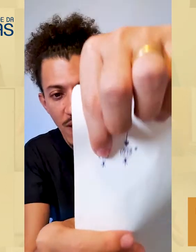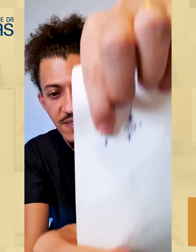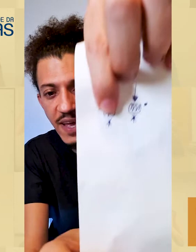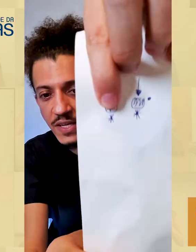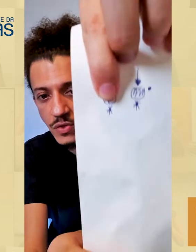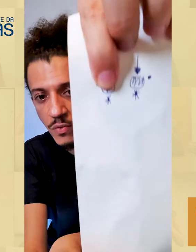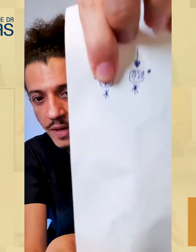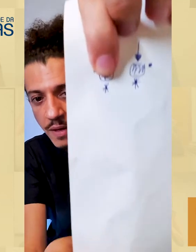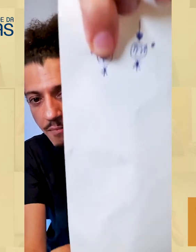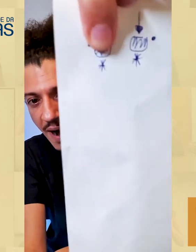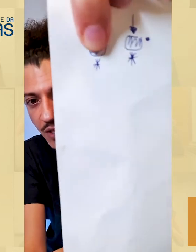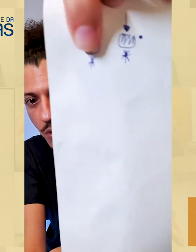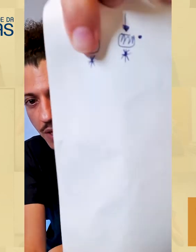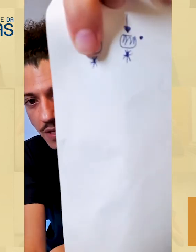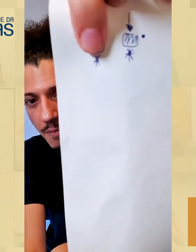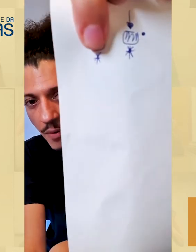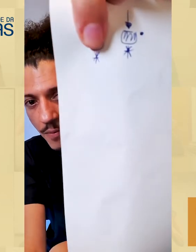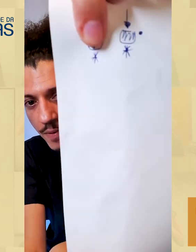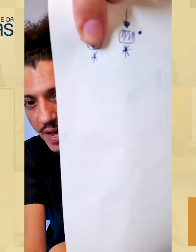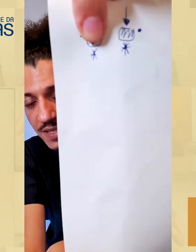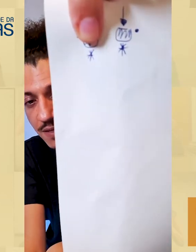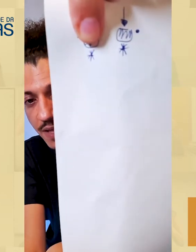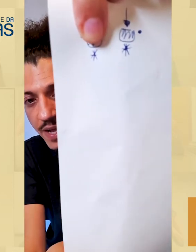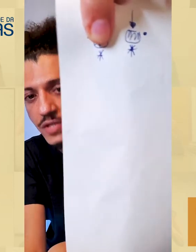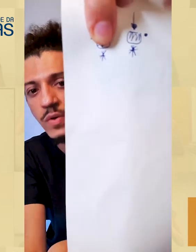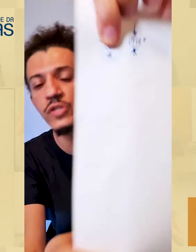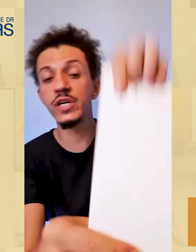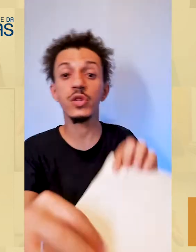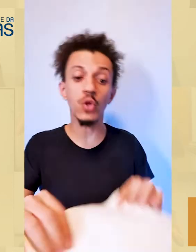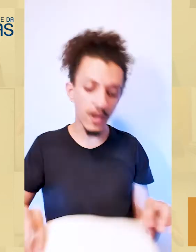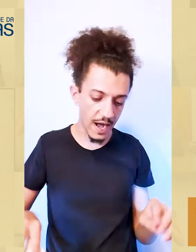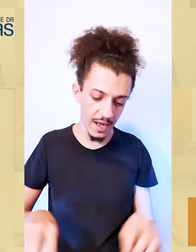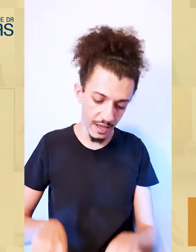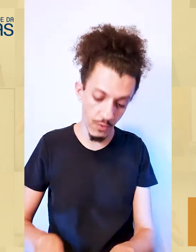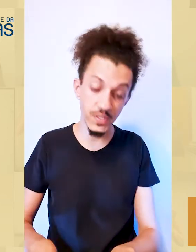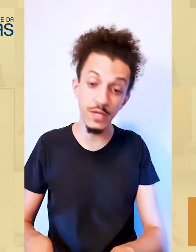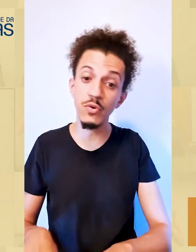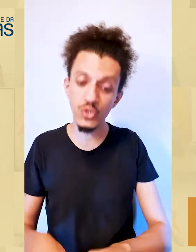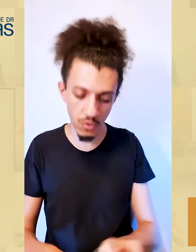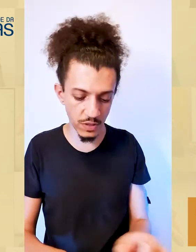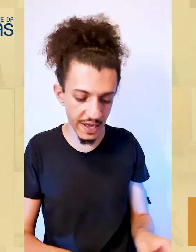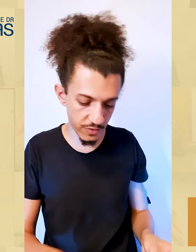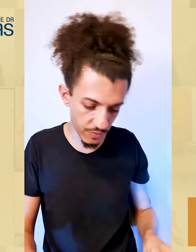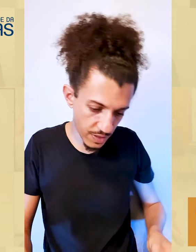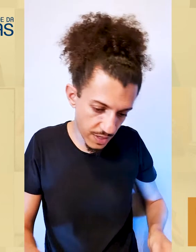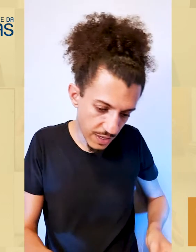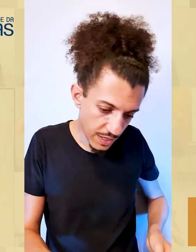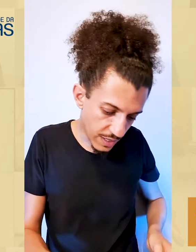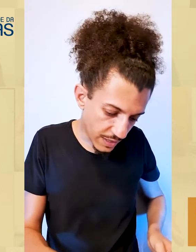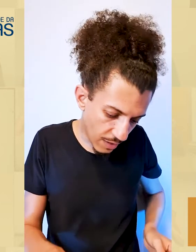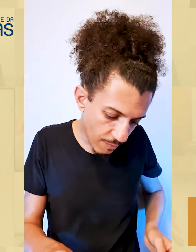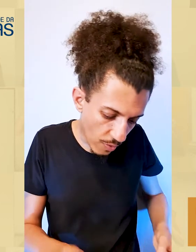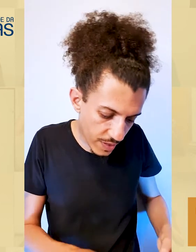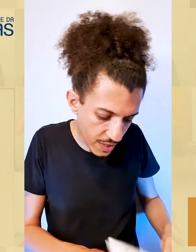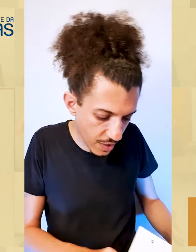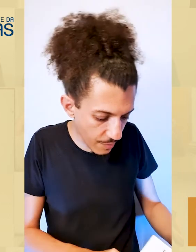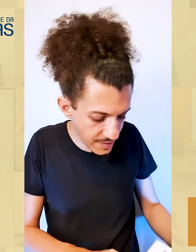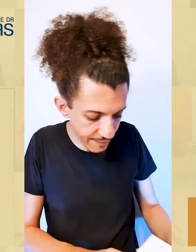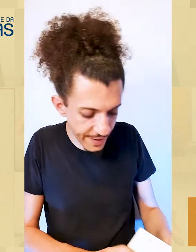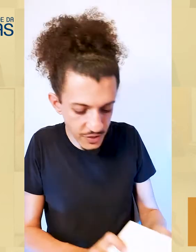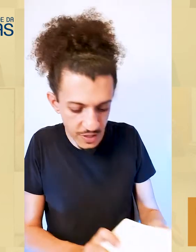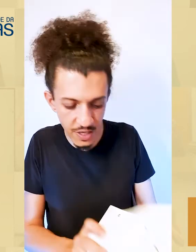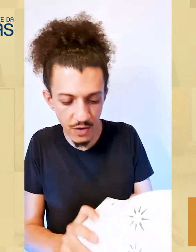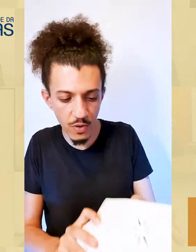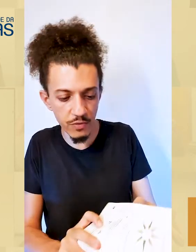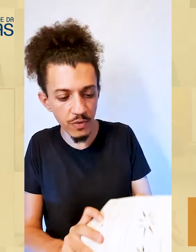Tem um asterisco embaixo aqui da mão. Esse asterisco indica tocar, é um símbolo de contato, que está um pouquinho mais